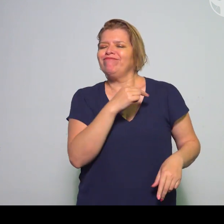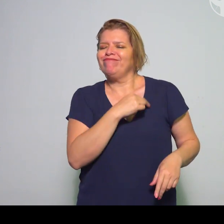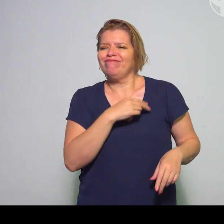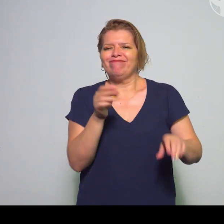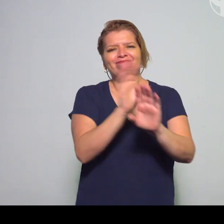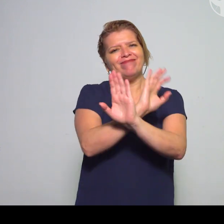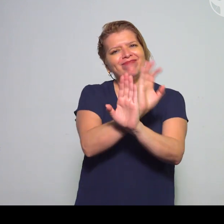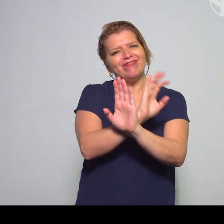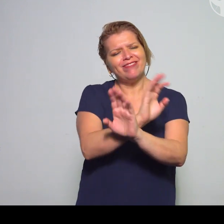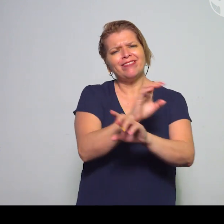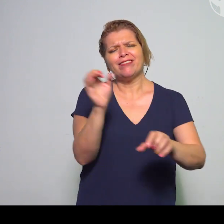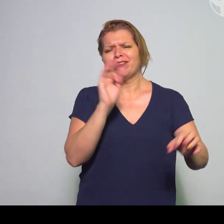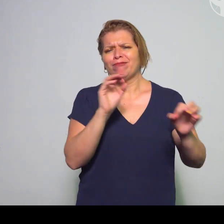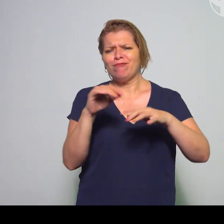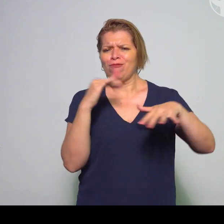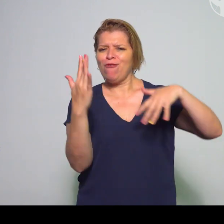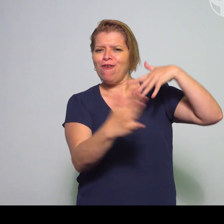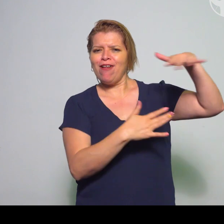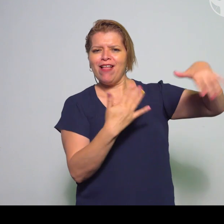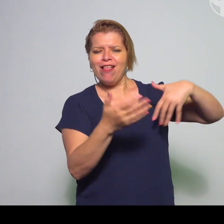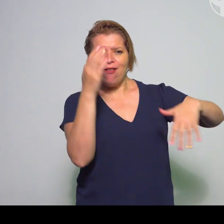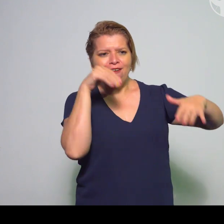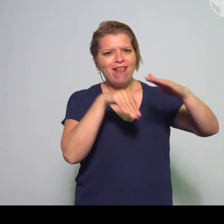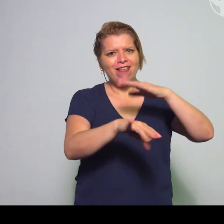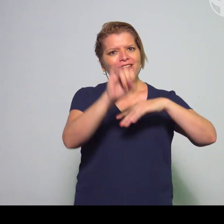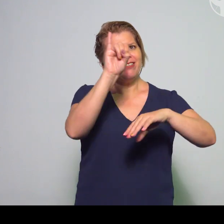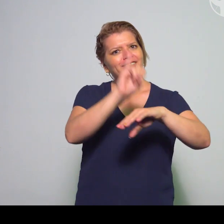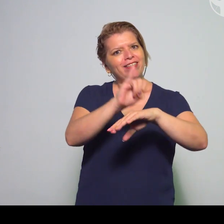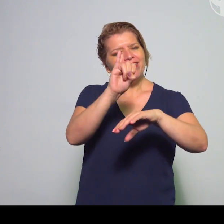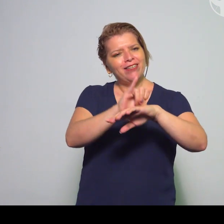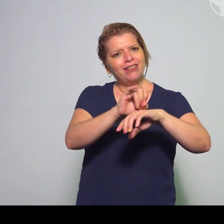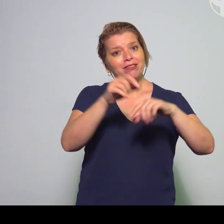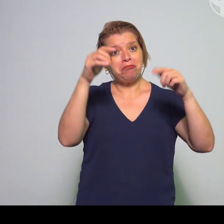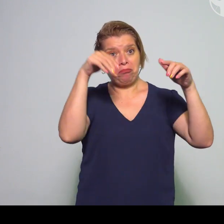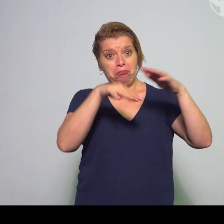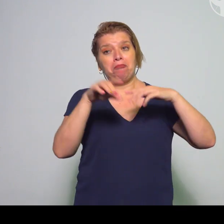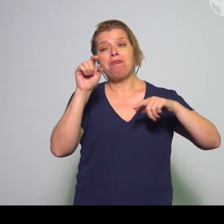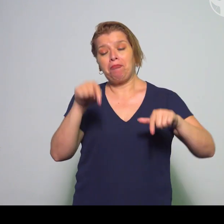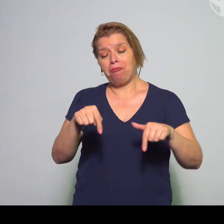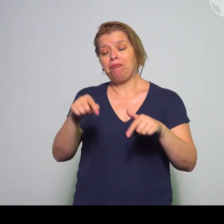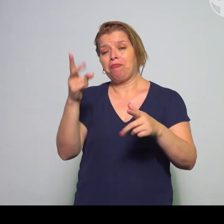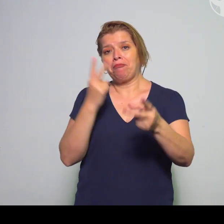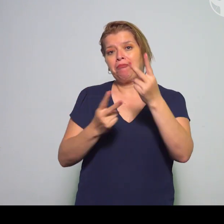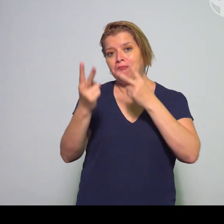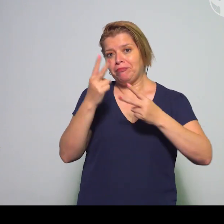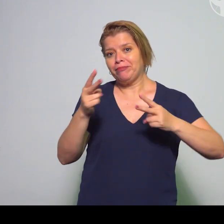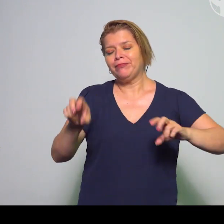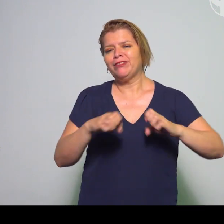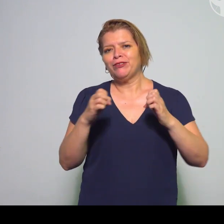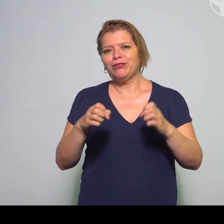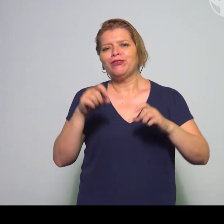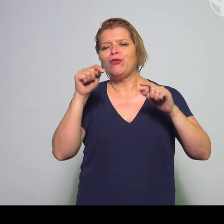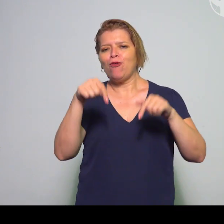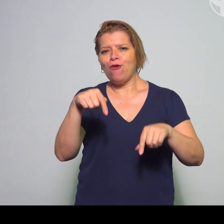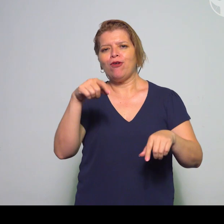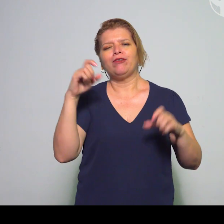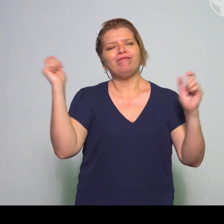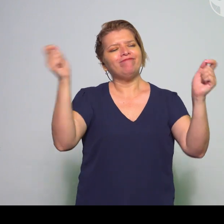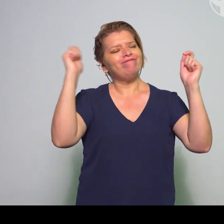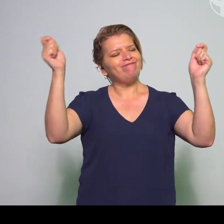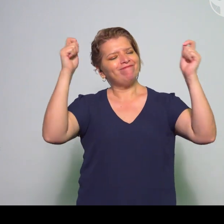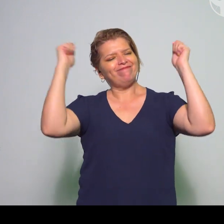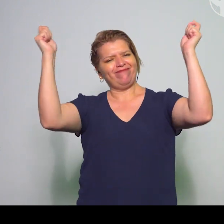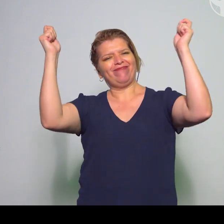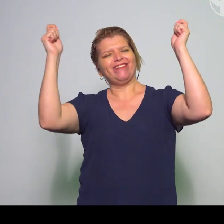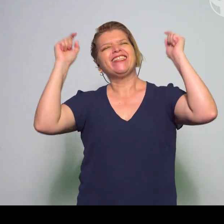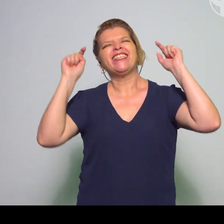o 99.7 FM o bien presencialmente en cada uno de los puntos o cines. Y